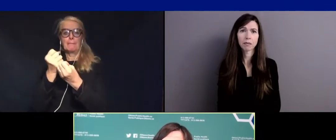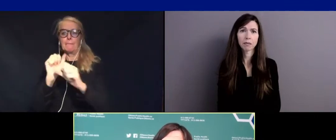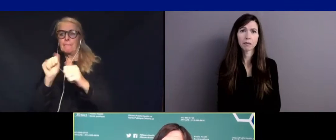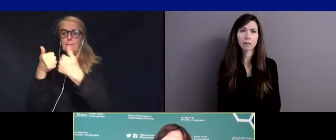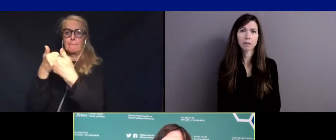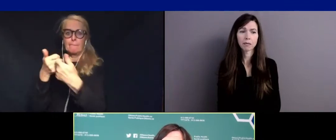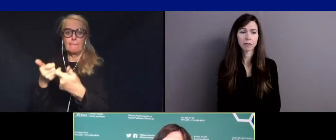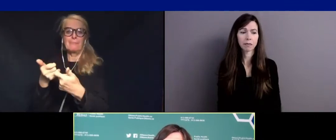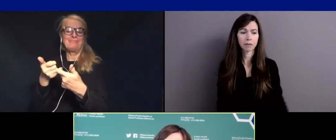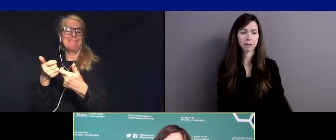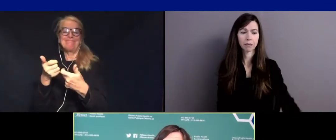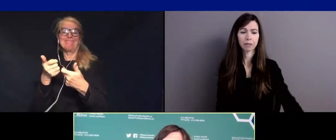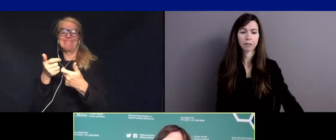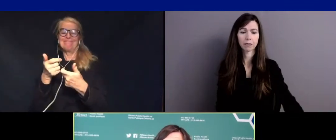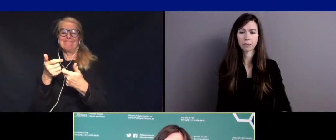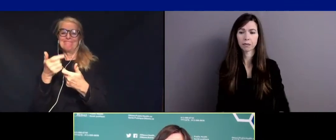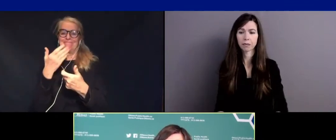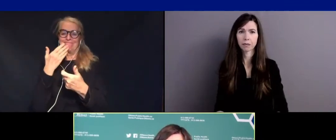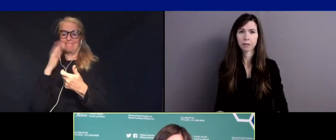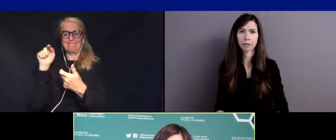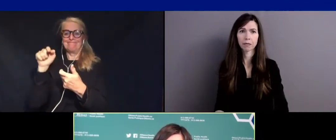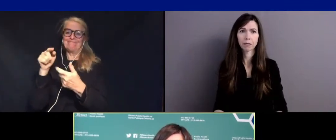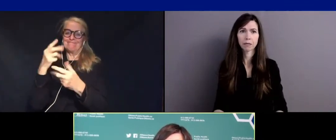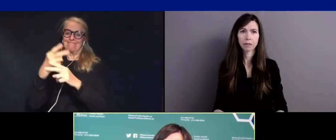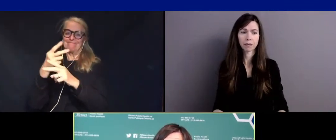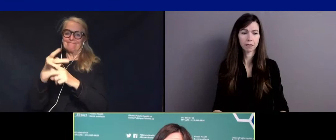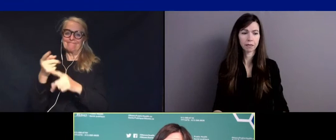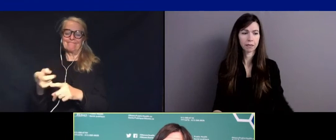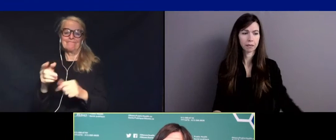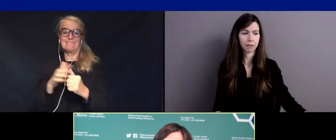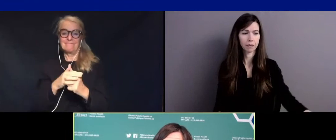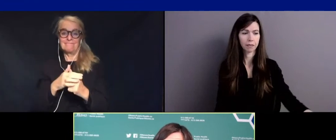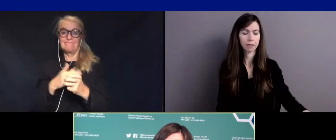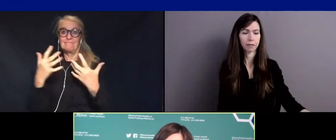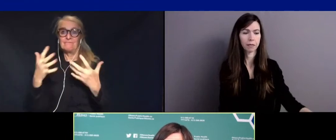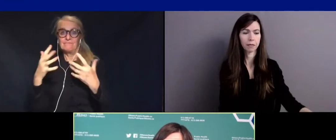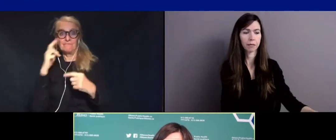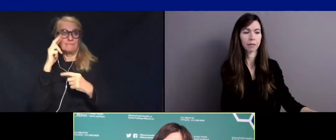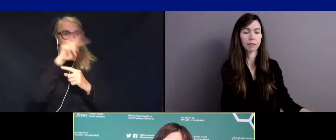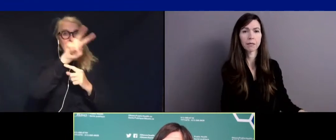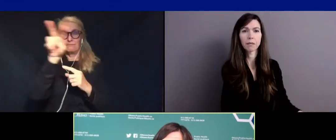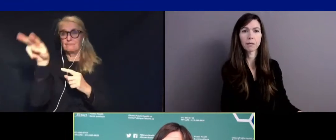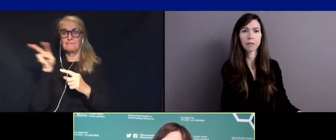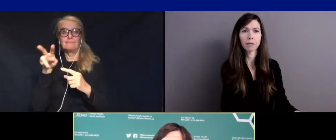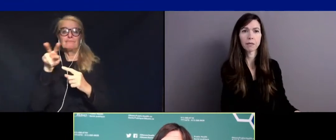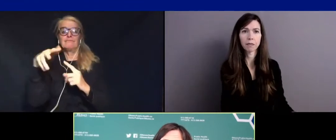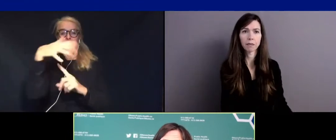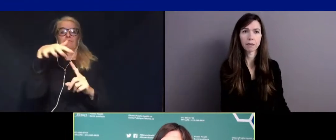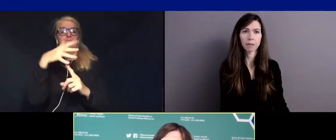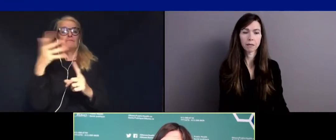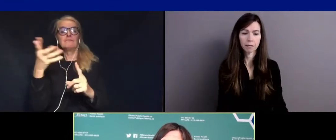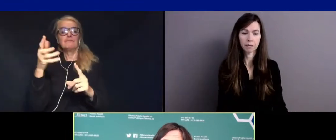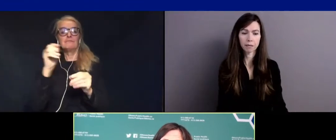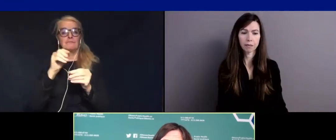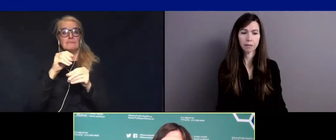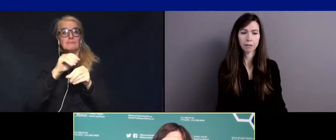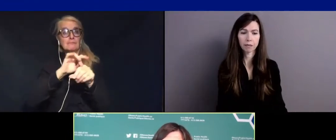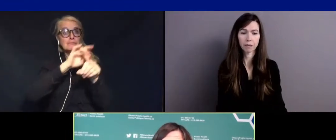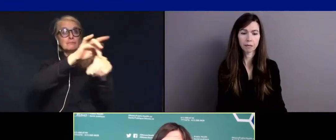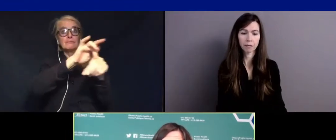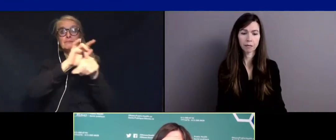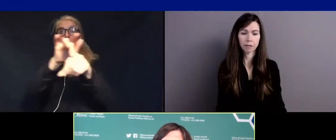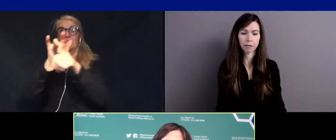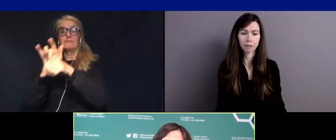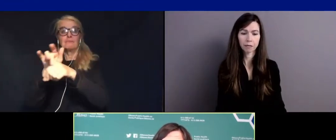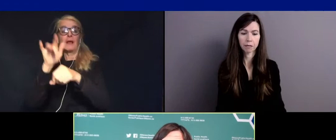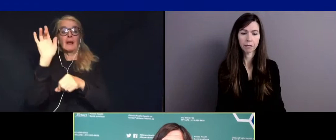Santé publique Ottawa enquête sur plusieurs situations dans lesquelles la transmission de la COVID-19 s'est produite en